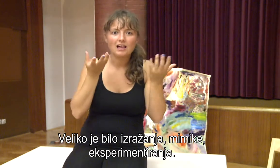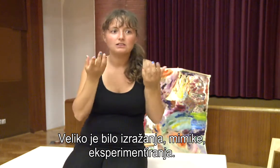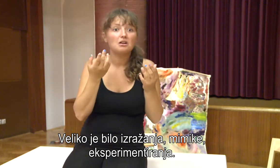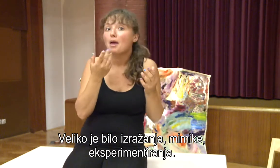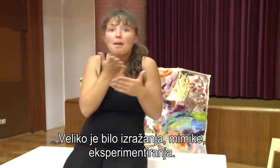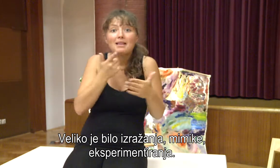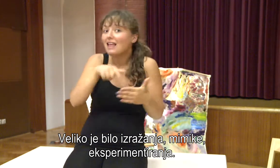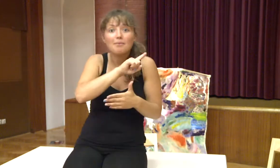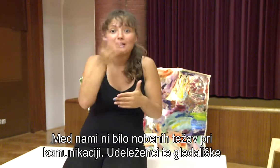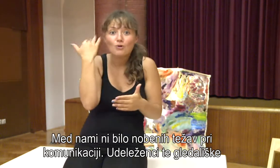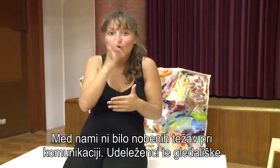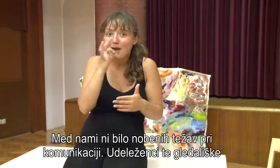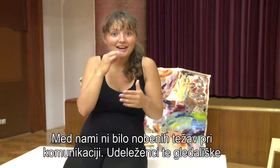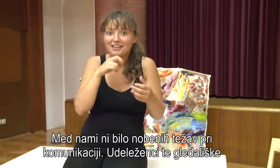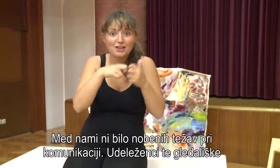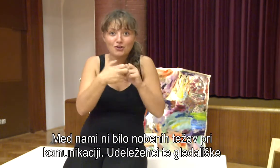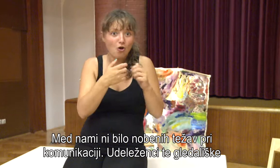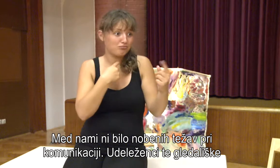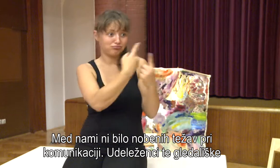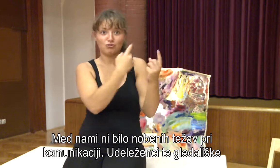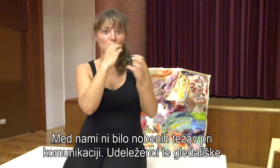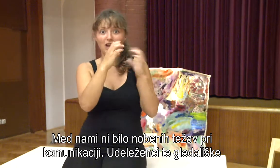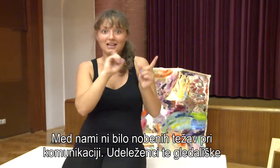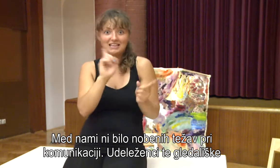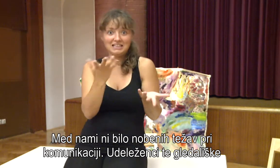eksperimentacij. Med nami ni bilo nobenih težav, skratka ni.